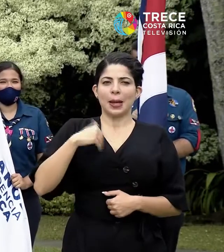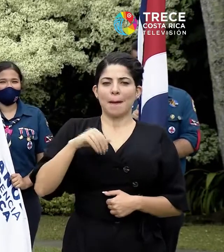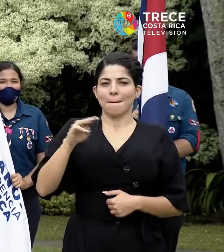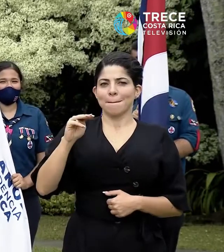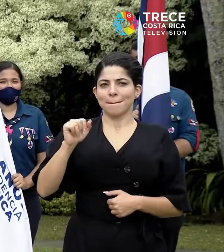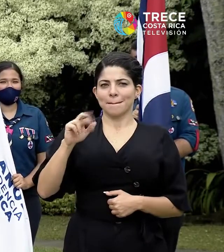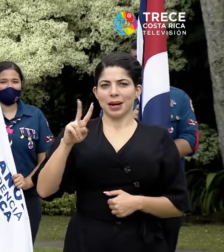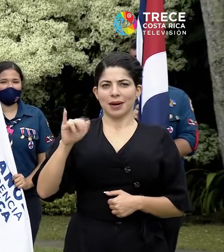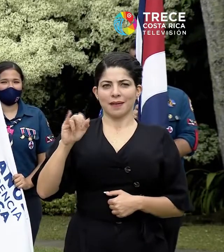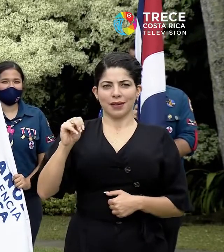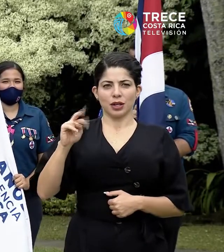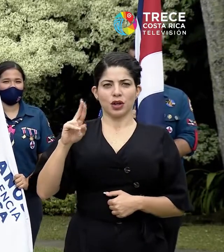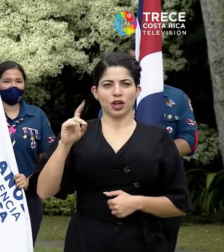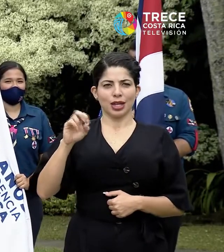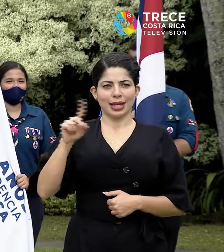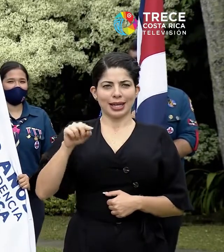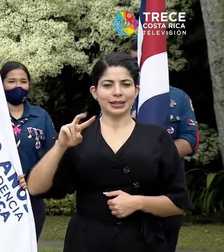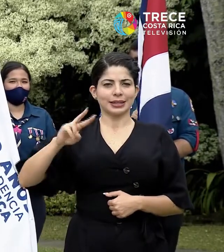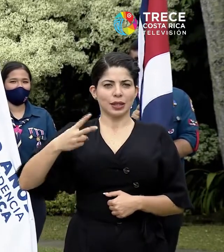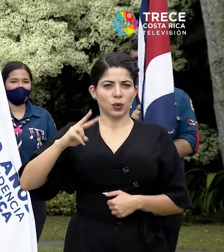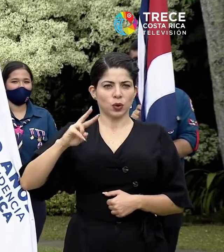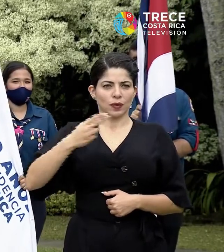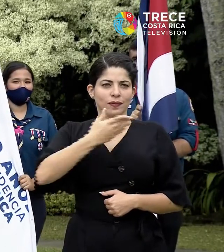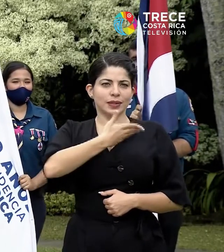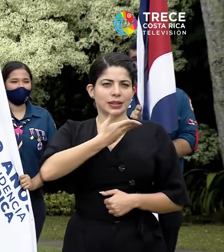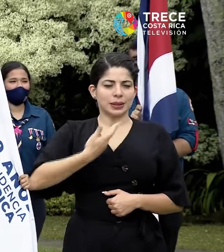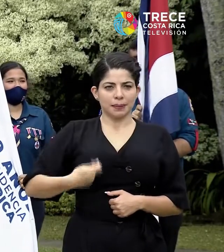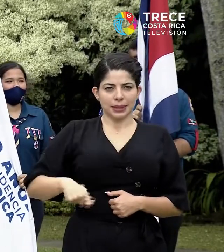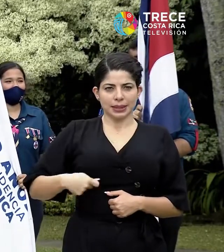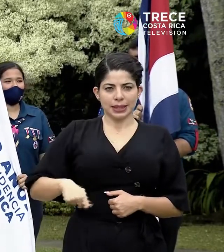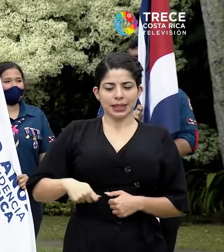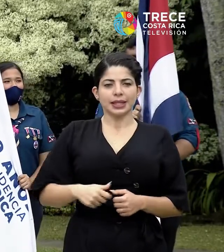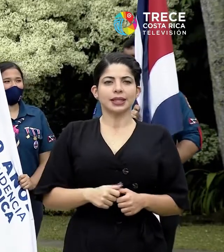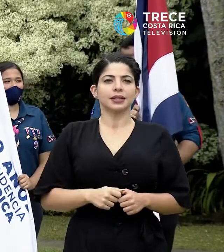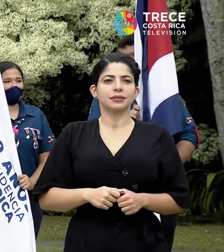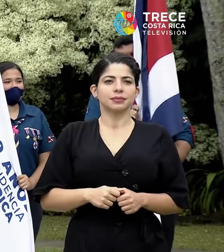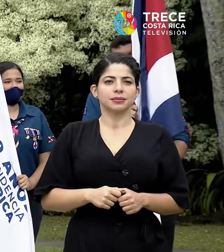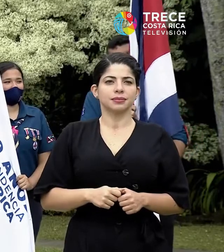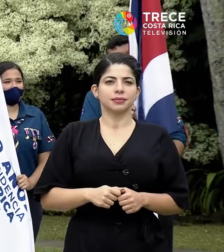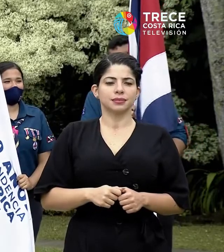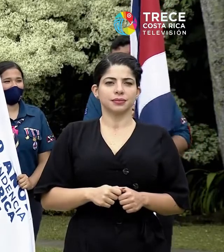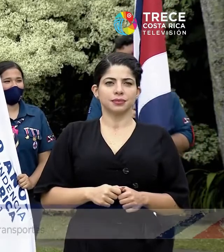Marvin Rodríguez, segundo vicepresidente de la República,